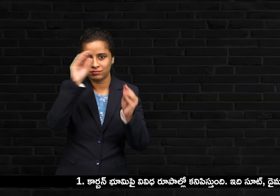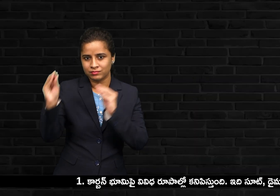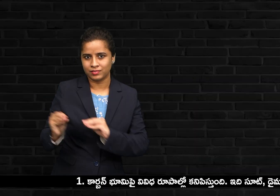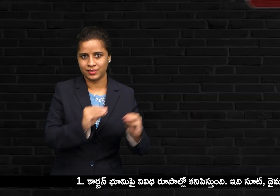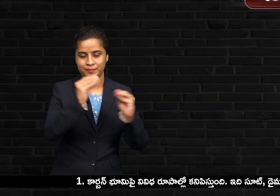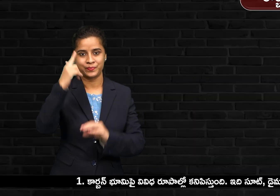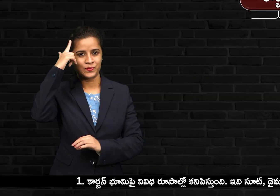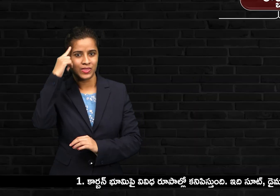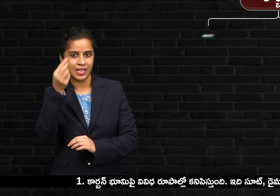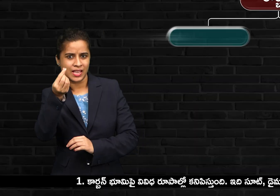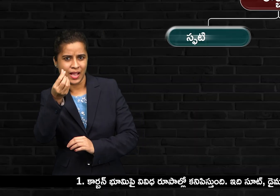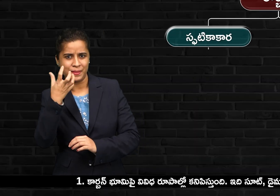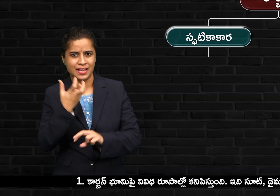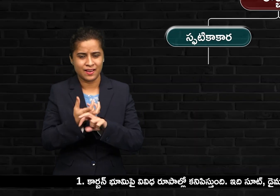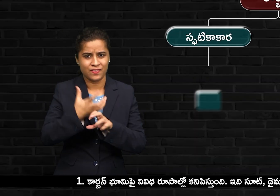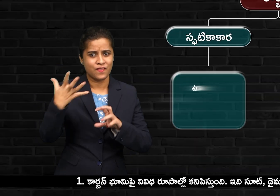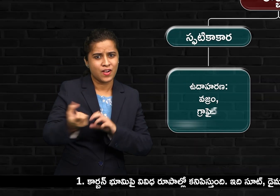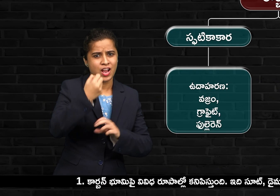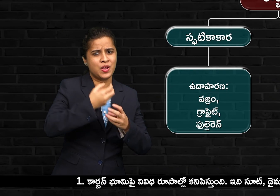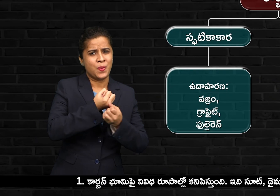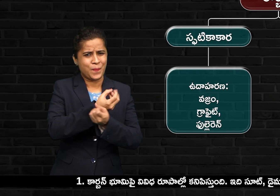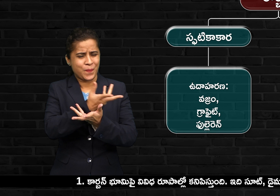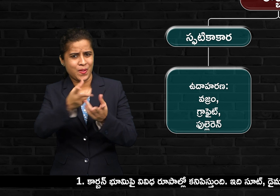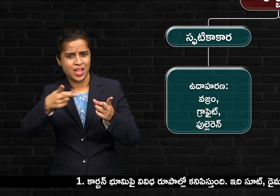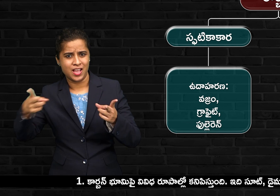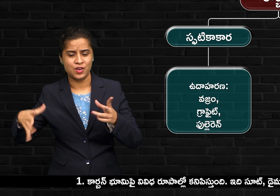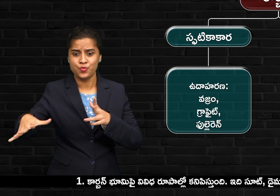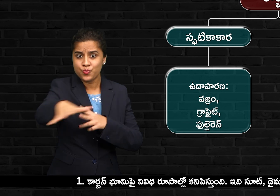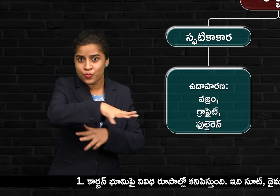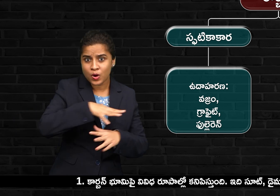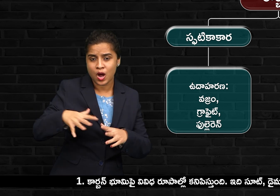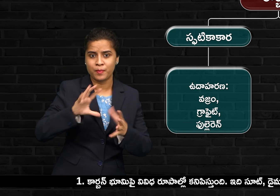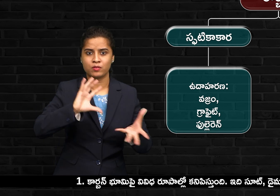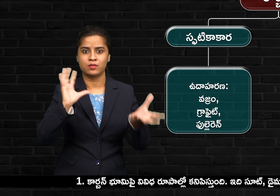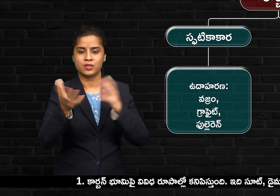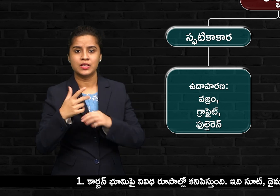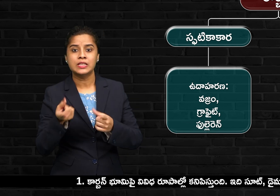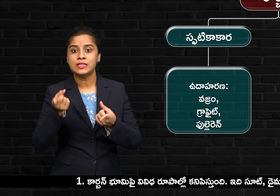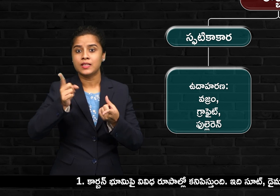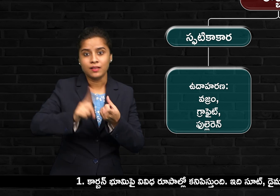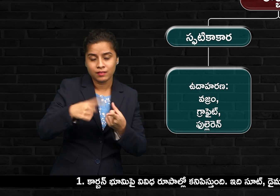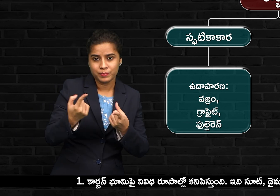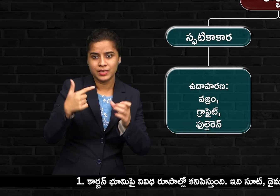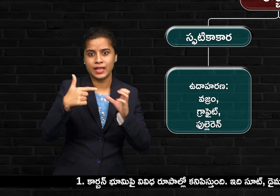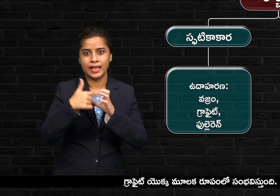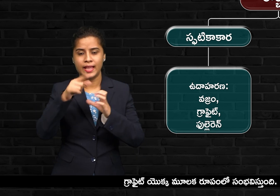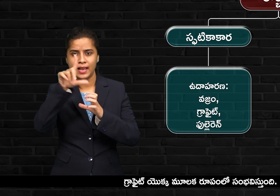1. కార్బన్ భూమిపై వివిధ రూపాల్లో కనిపిస్తుంది. ఇది సూట్, డైమండ్ మరియు గ్రాఫైడ్